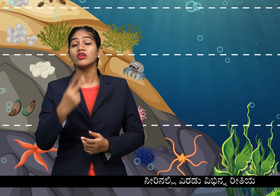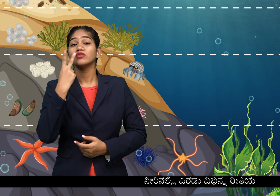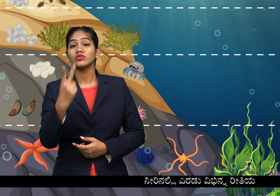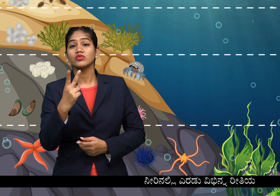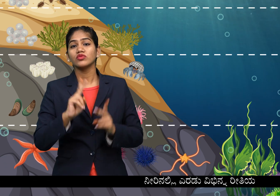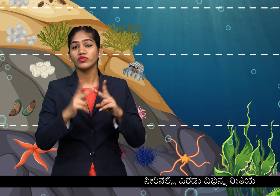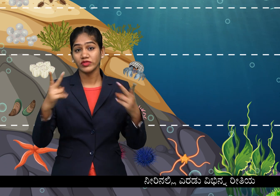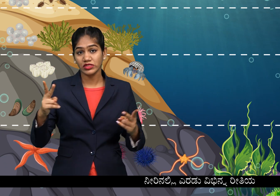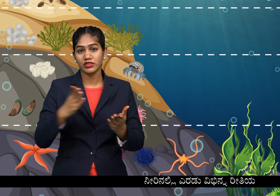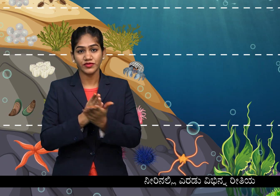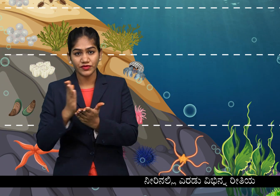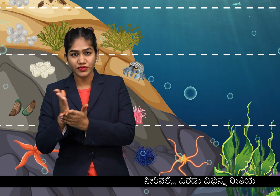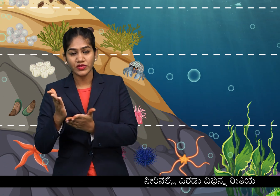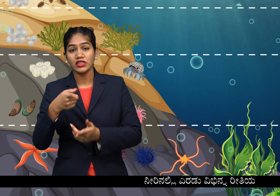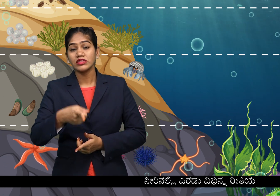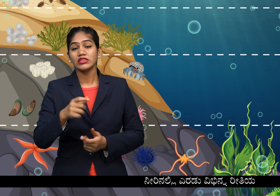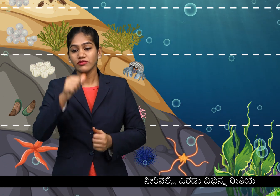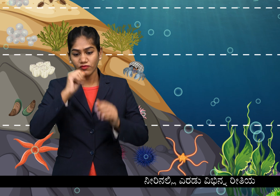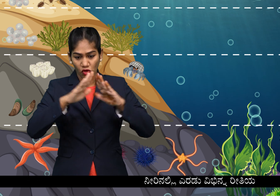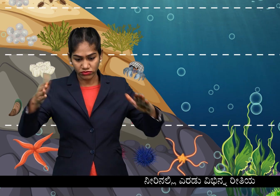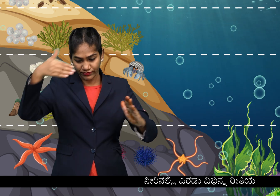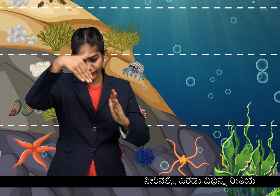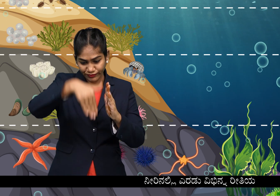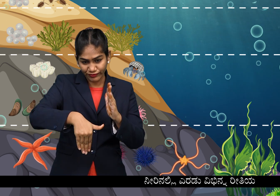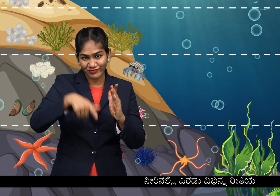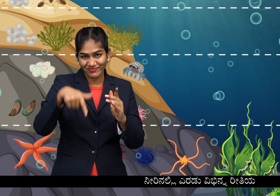ನೀರಿನಲ್ಲಿ ಎರಡು ವಿಭಿನ್ನ ರೀತಿಯ